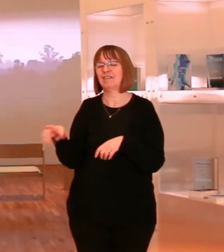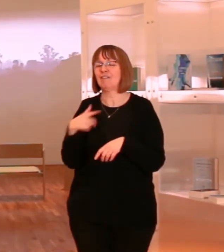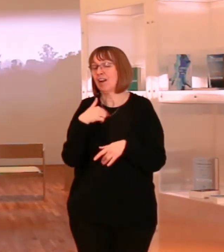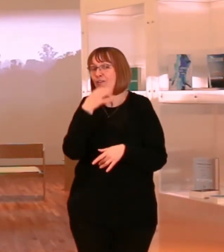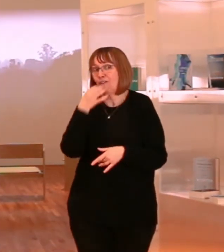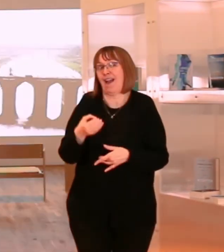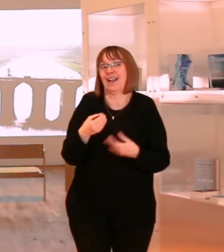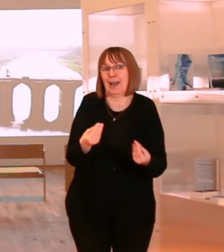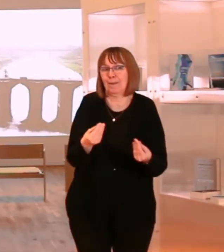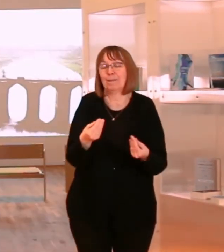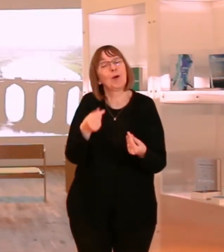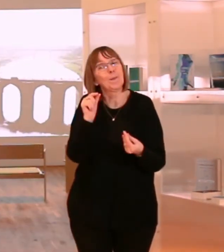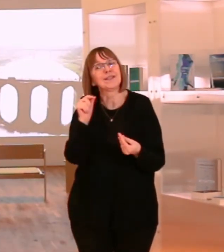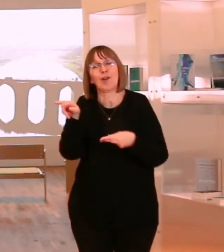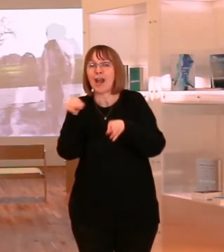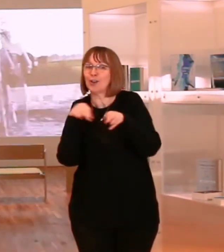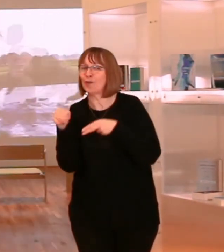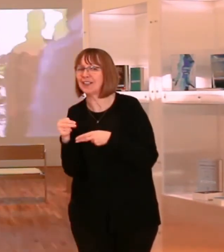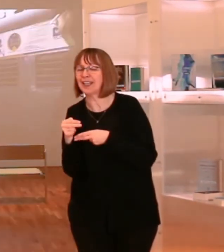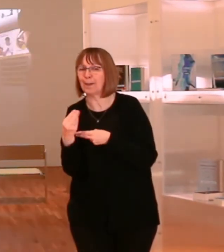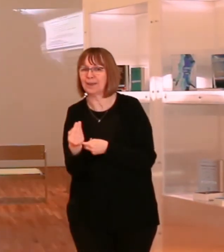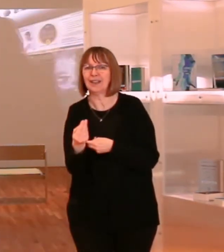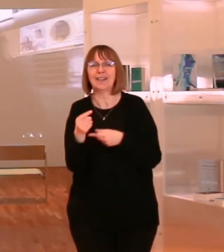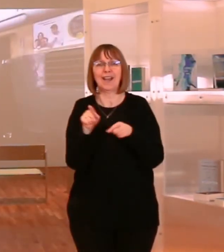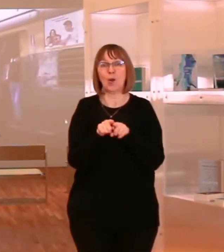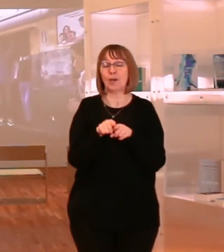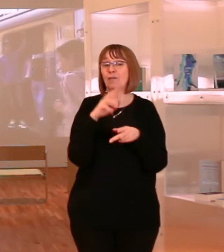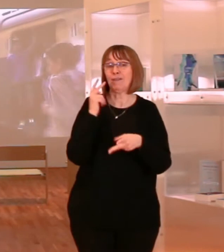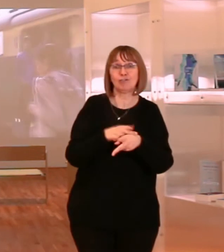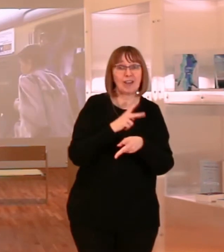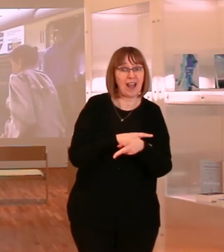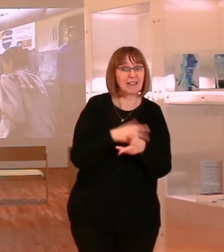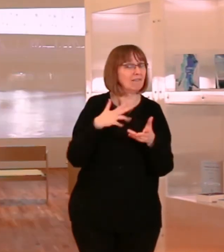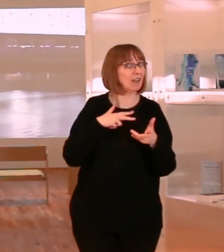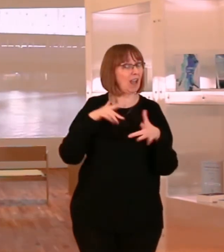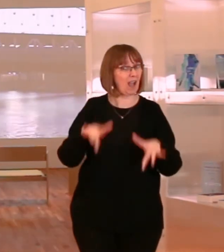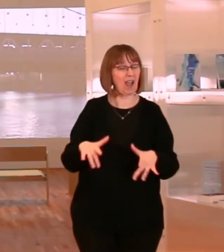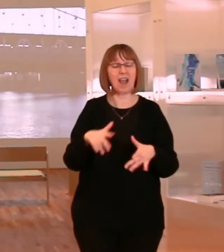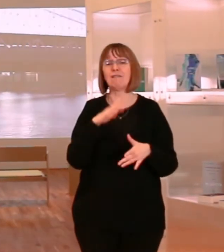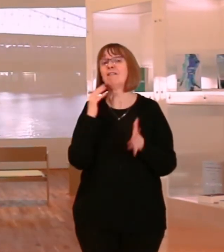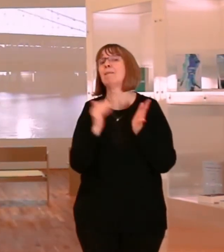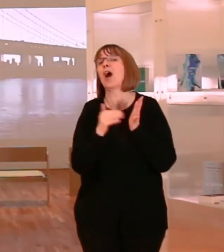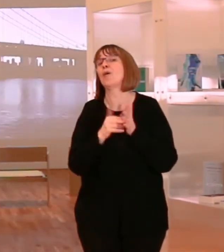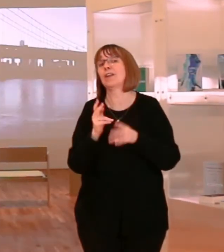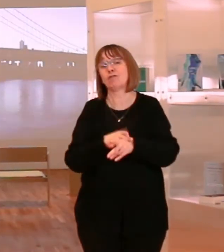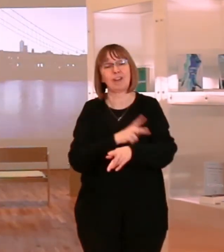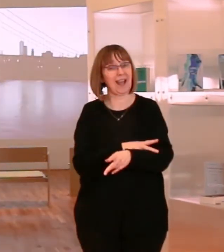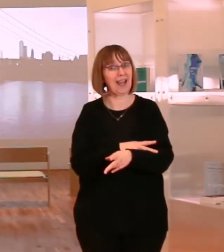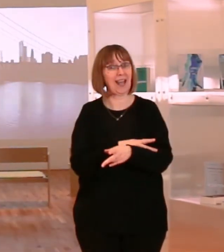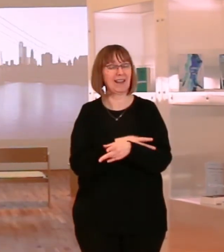aufwerfen, aber auch beantworten. Wie viel Staat haben wir? Wie viel Staat brauchen wir? Was